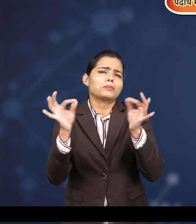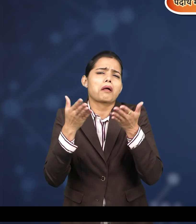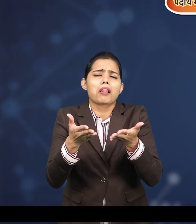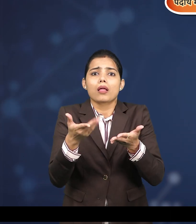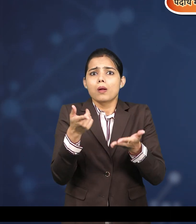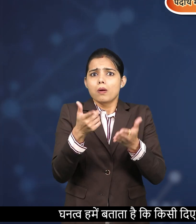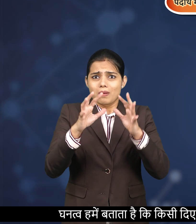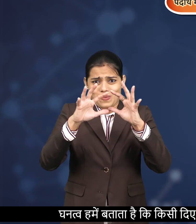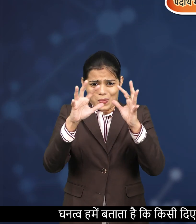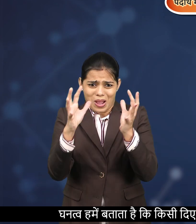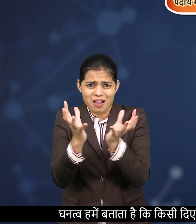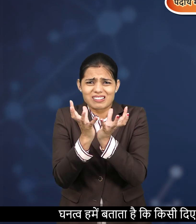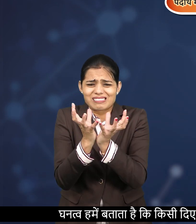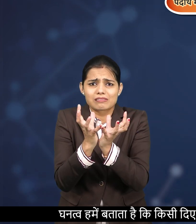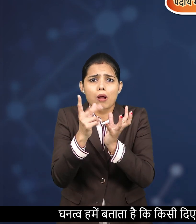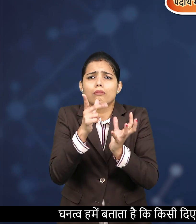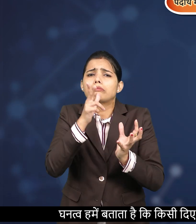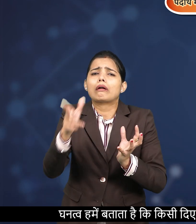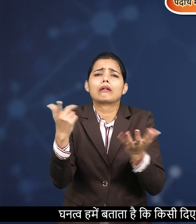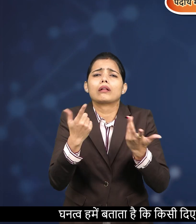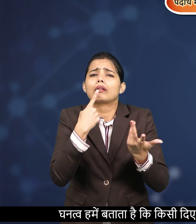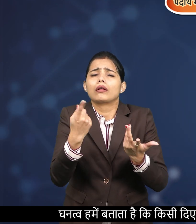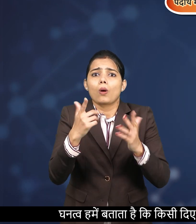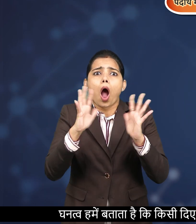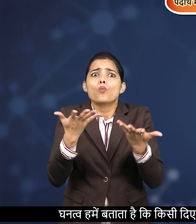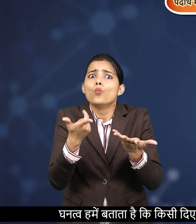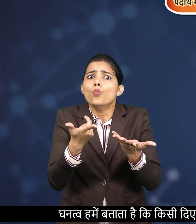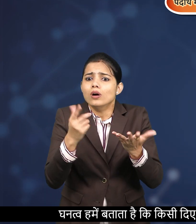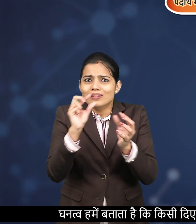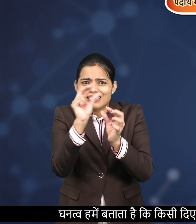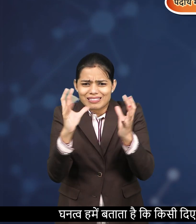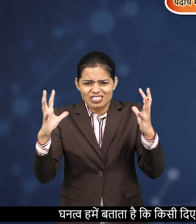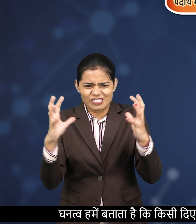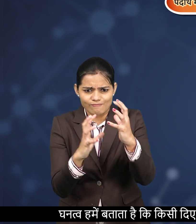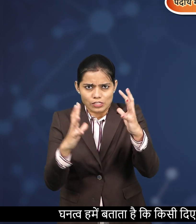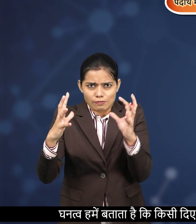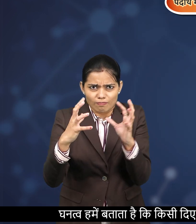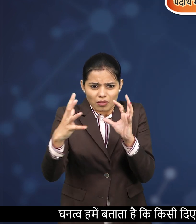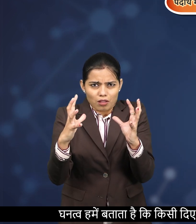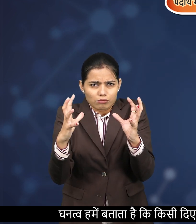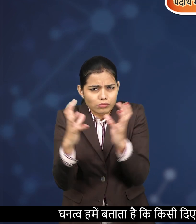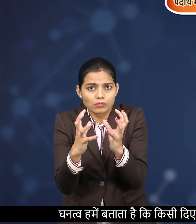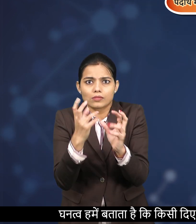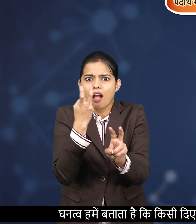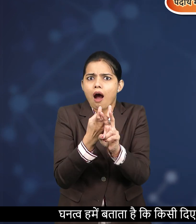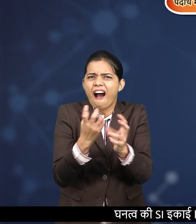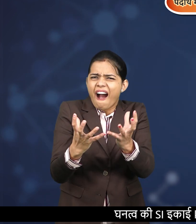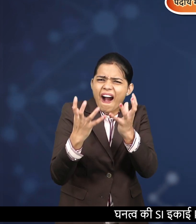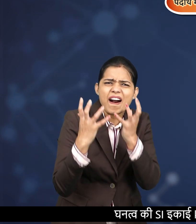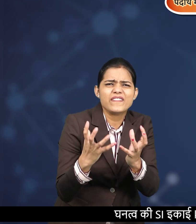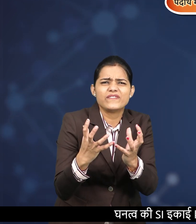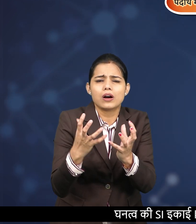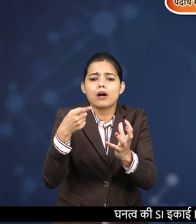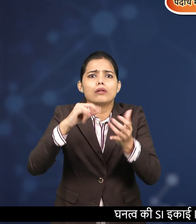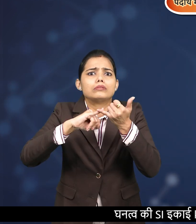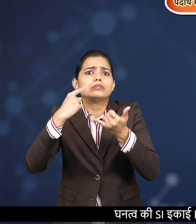सरल शब्दों में घनत्व हमें बताता है कि किसी दिए गए स्थान में पदार्थ कितनी मजबूती से भरा हुआ है।